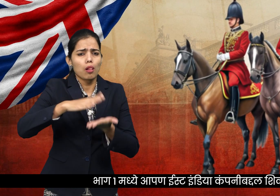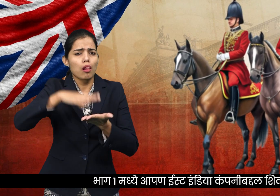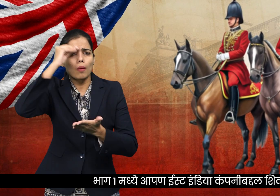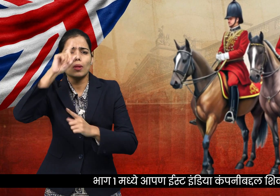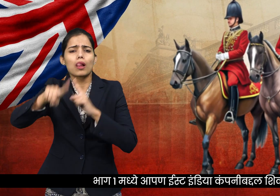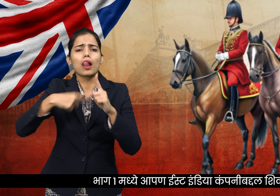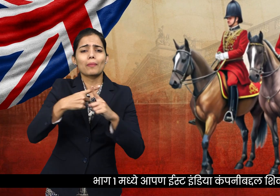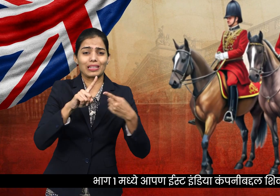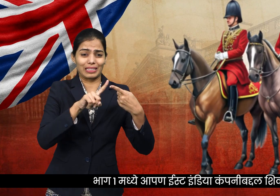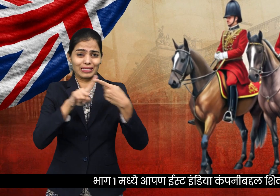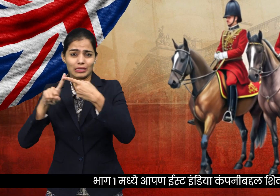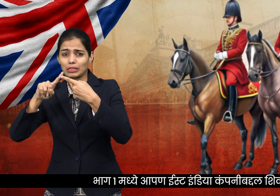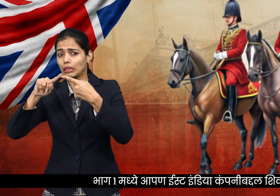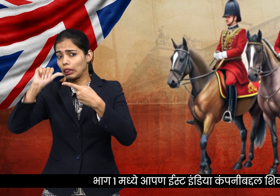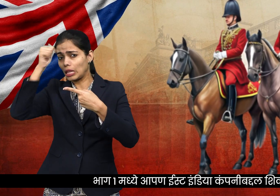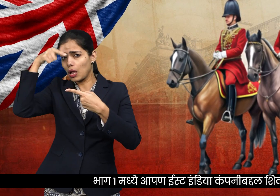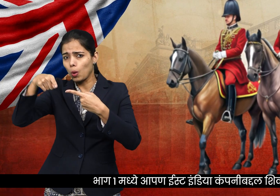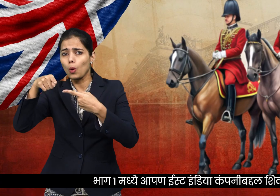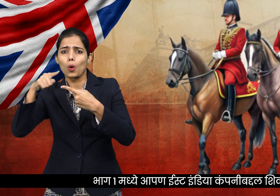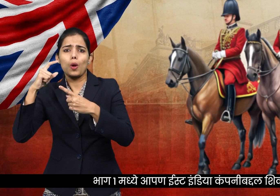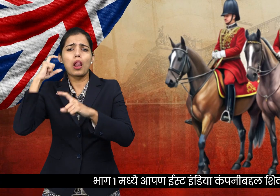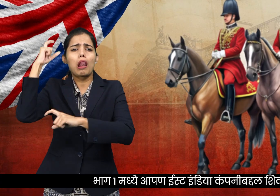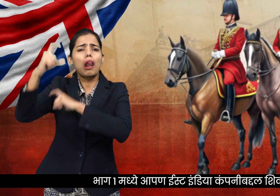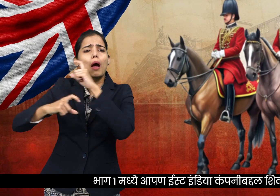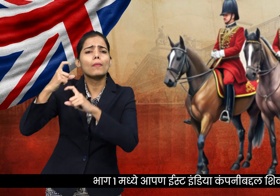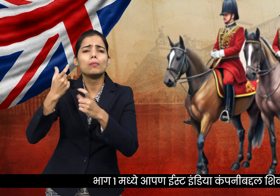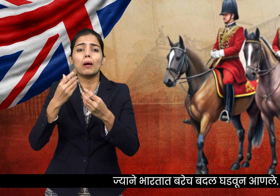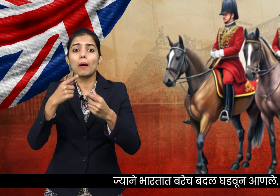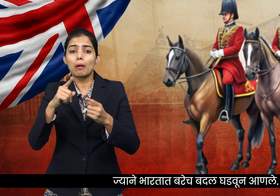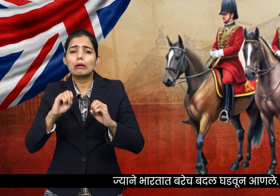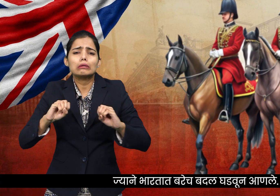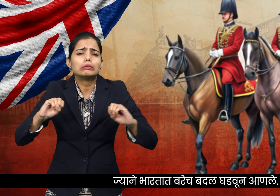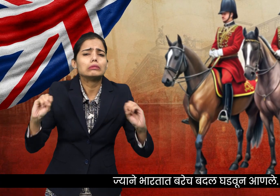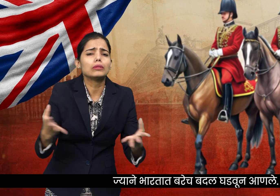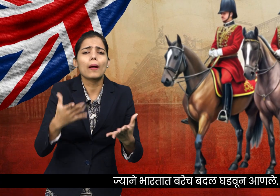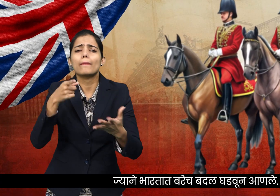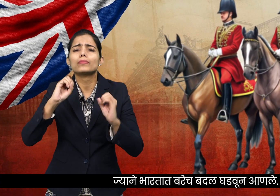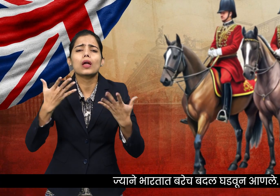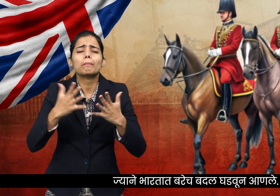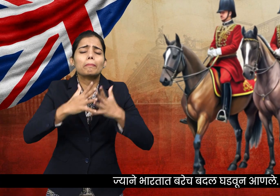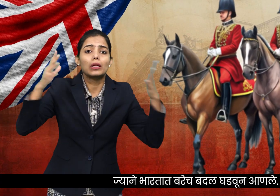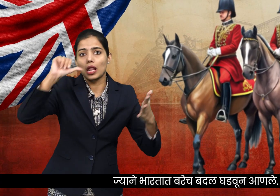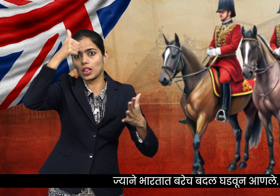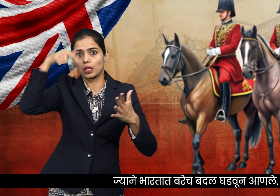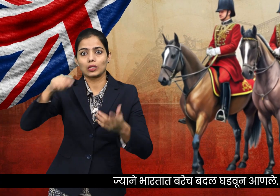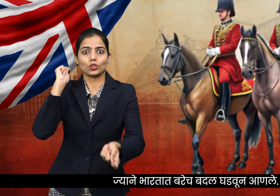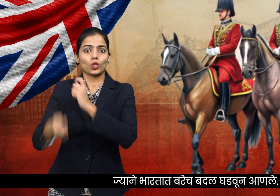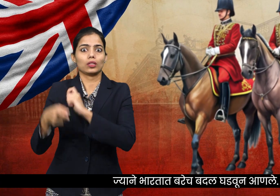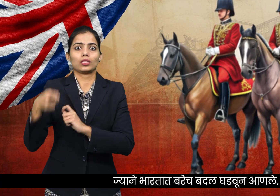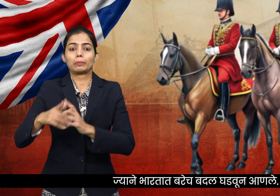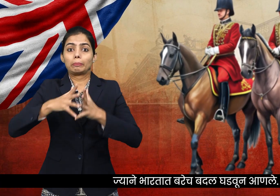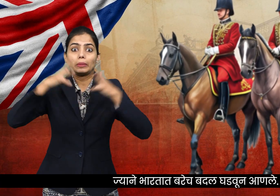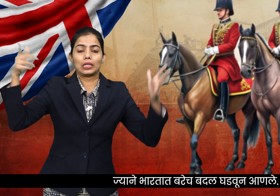भाग 1 मध्ये आपण ईस्ट इंडिया कंपनीबद्दल शिकलो, ज्याने भारतात बरेच बदल घडवून